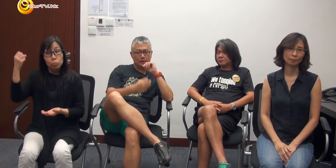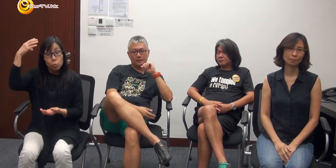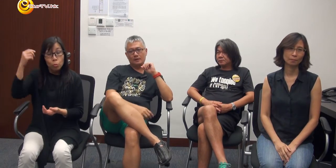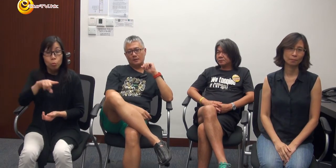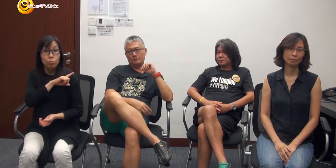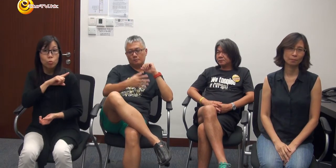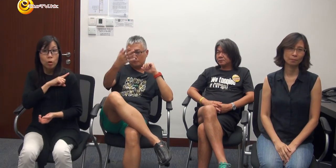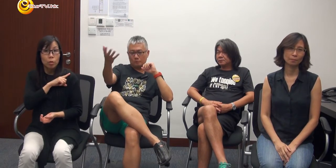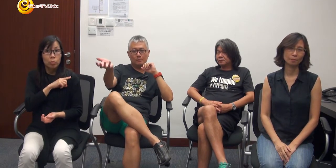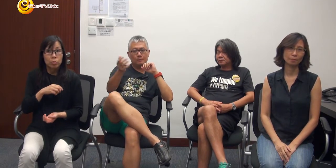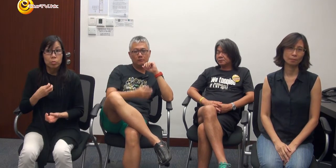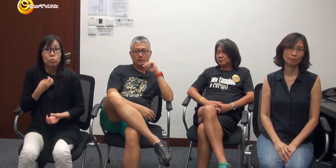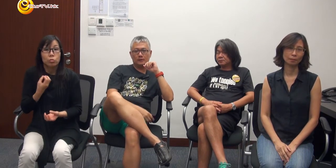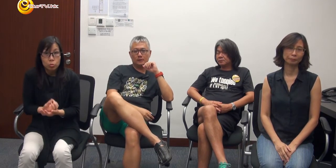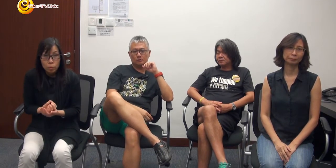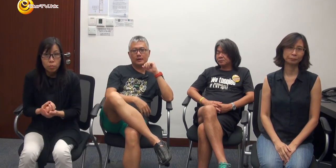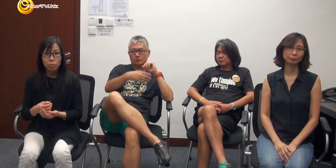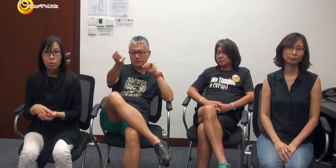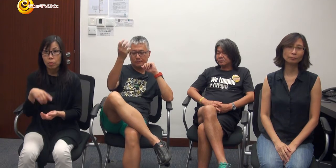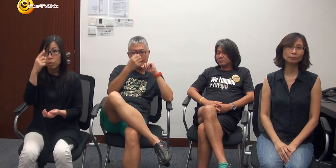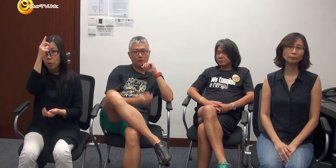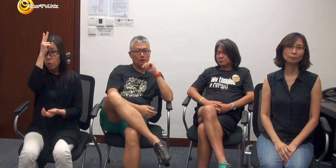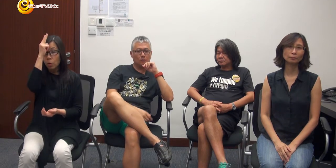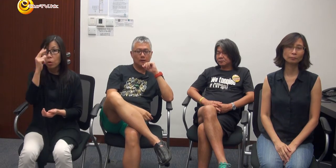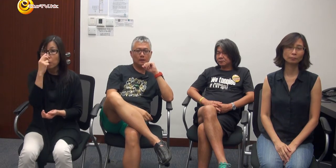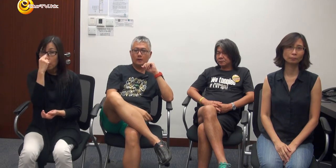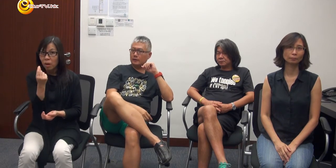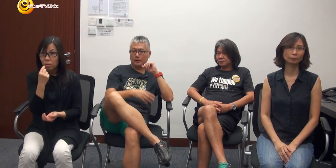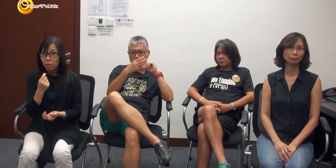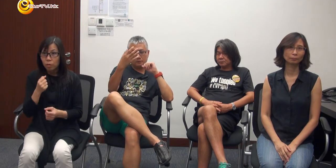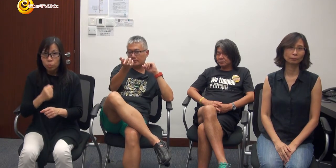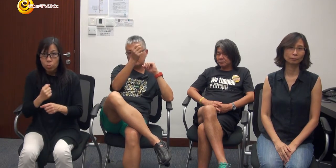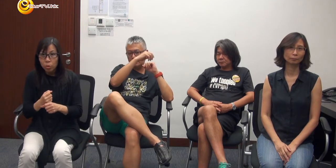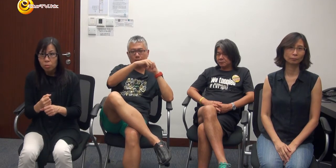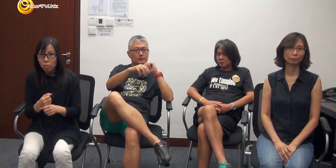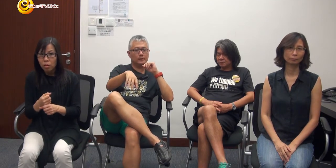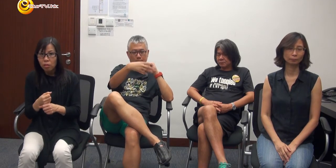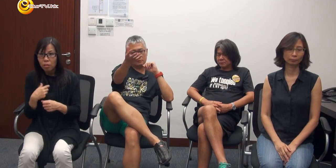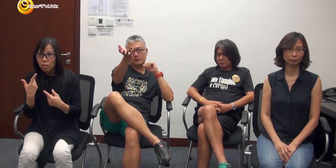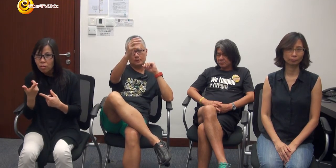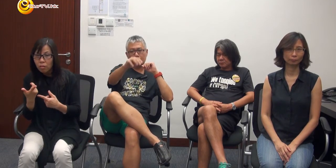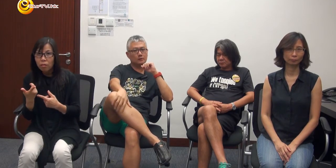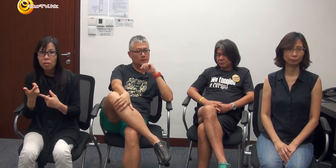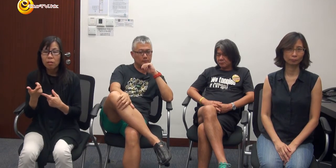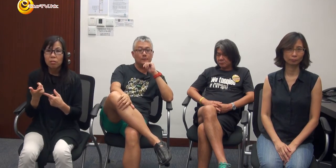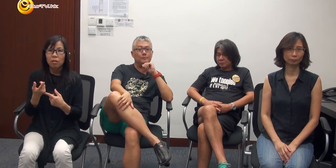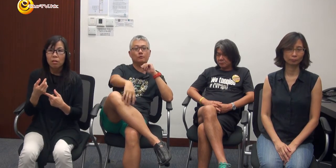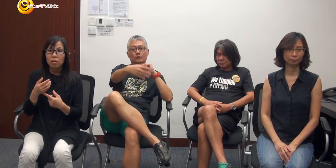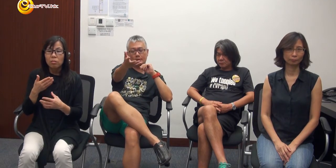英。唔好話冇表現啦，做啲嘢出嚟反效果，話你其實都要食咗依只。你雖然你張德江其實都未必會喐政治